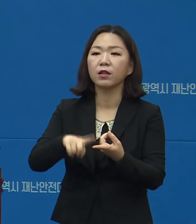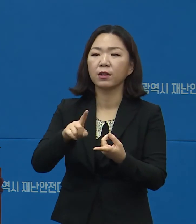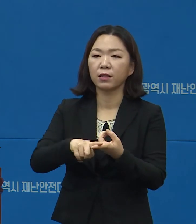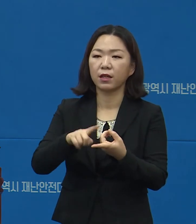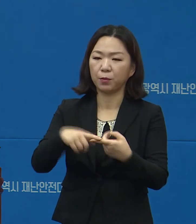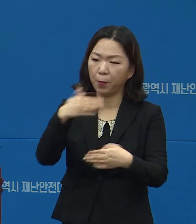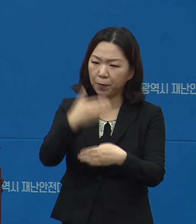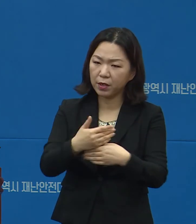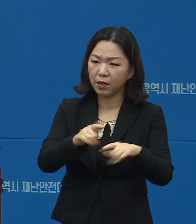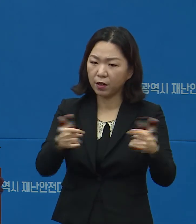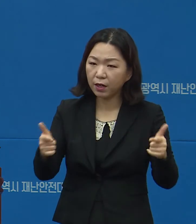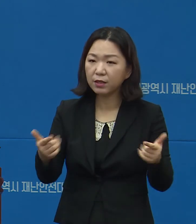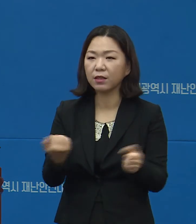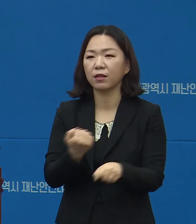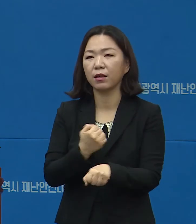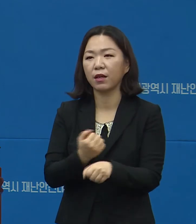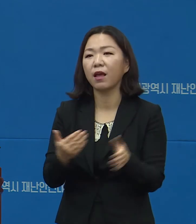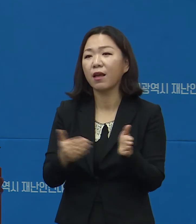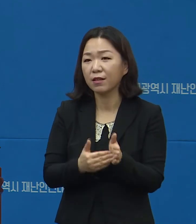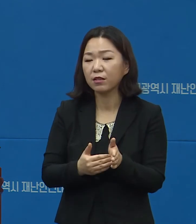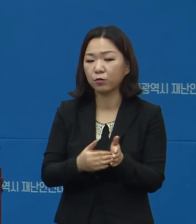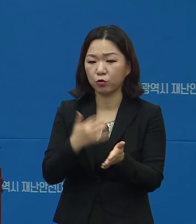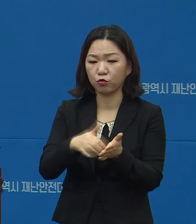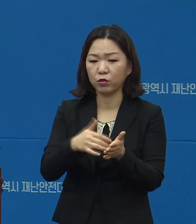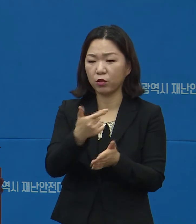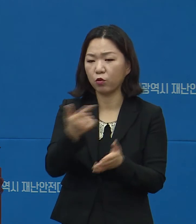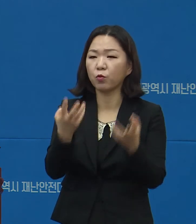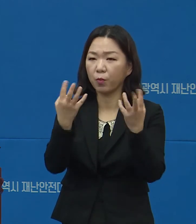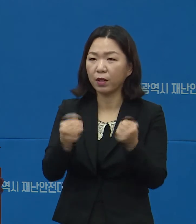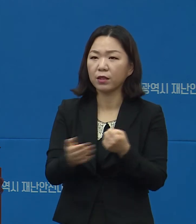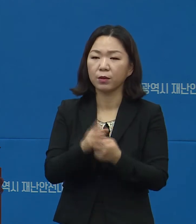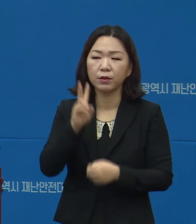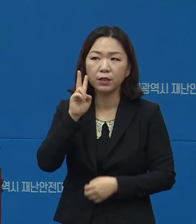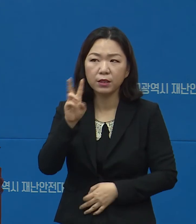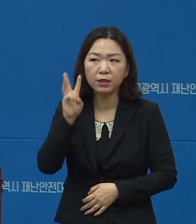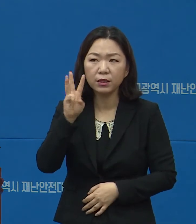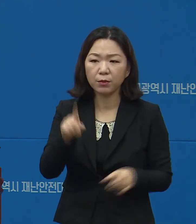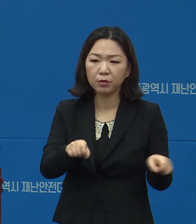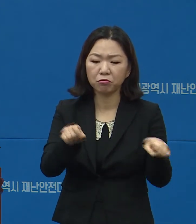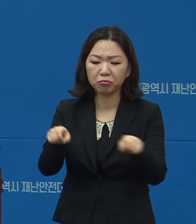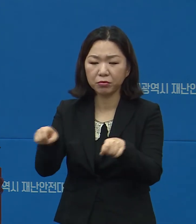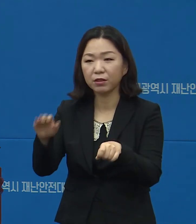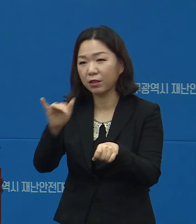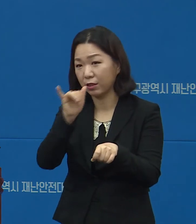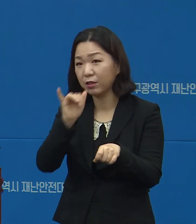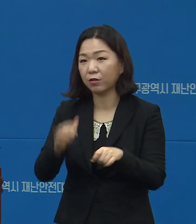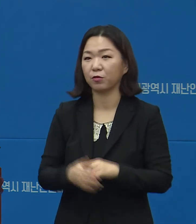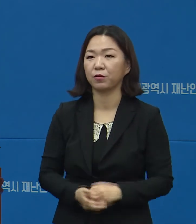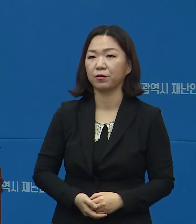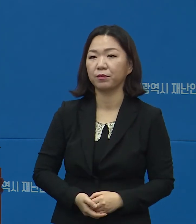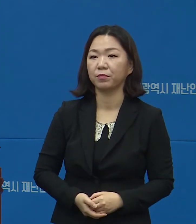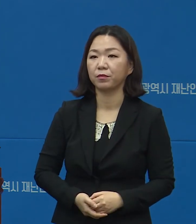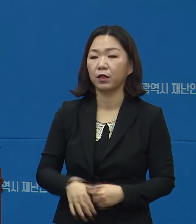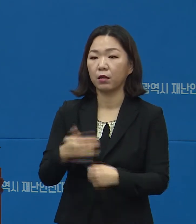계속해서 해왔습니다. 다만 숫자가 너무 많으면 속도가 조금 2, 3일씩 밀릴 수는 있다는 말씀을 드리고요. 대구의 콜센터